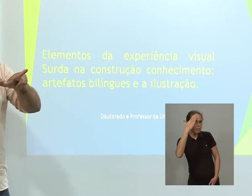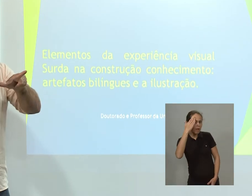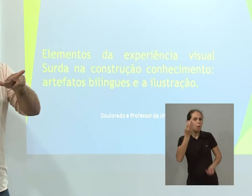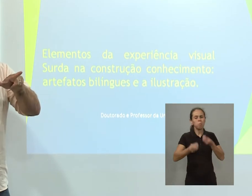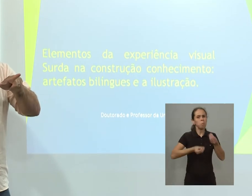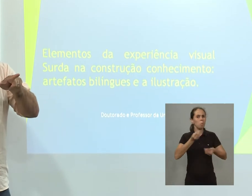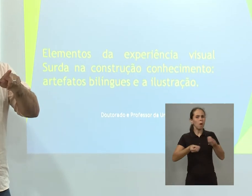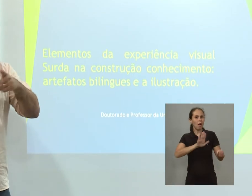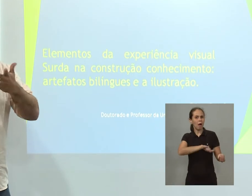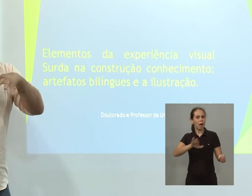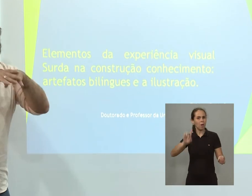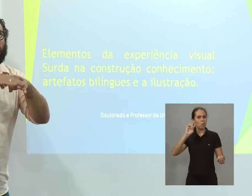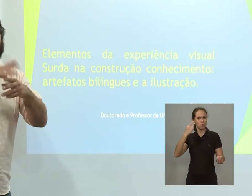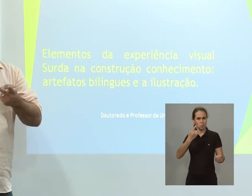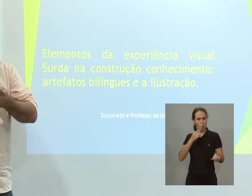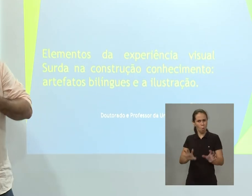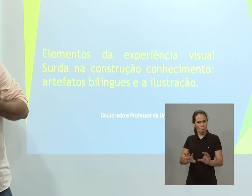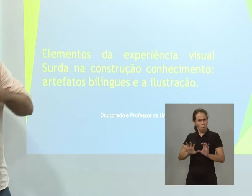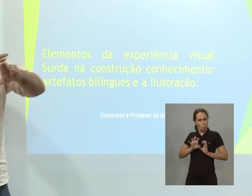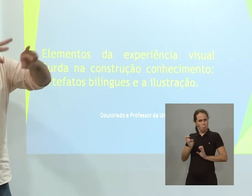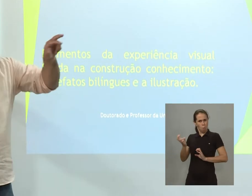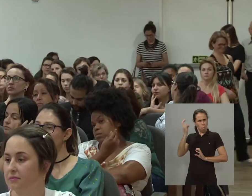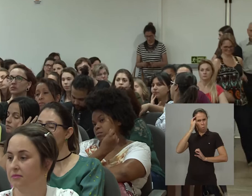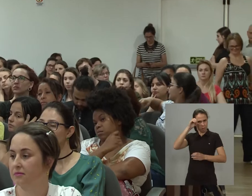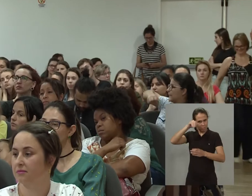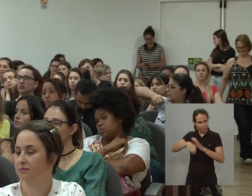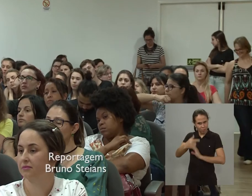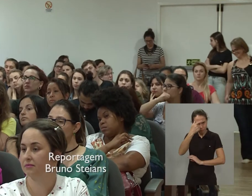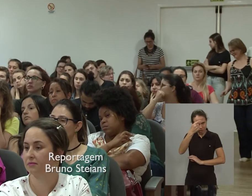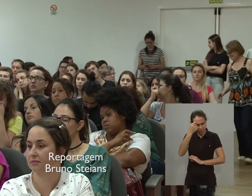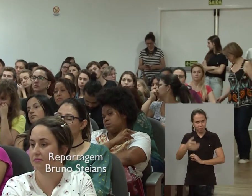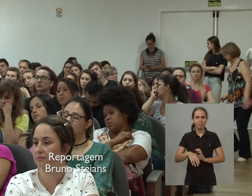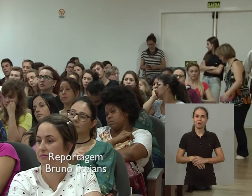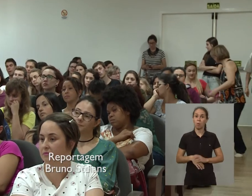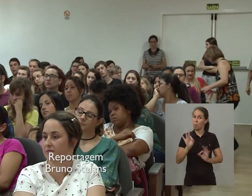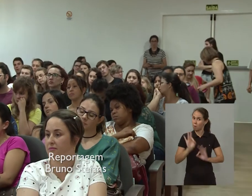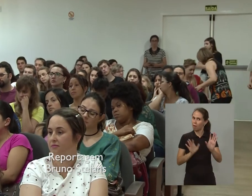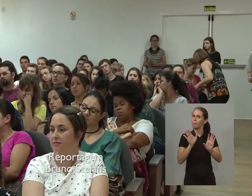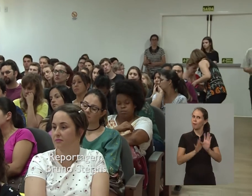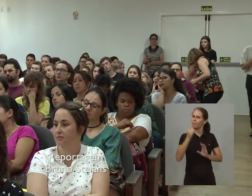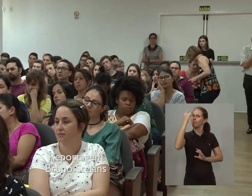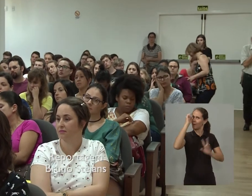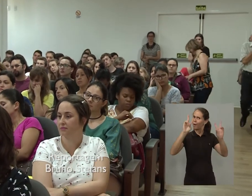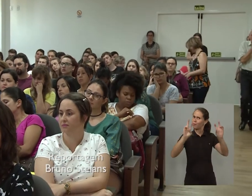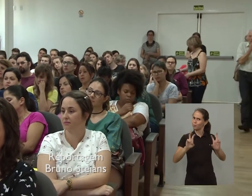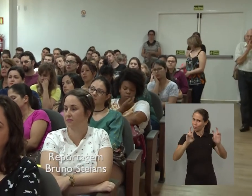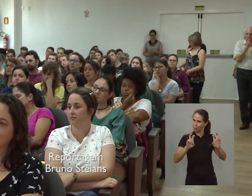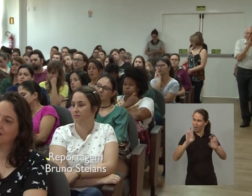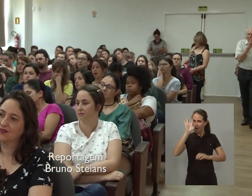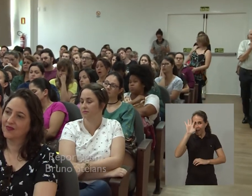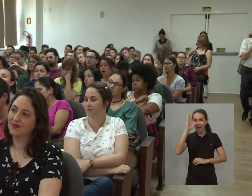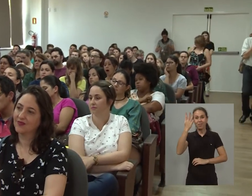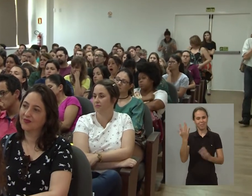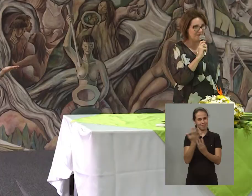Você já se perguntou como os acadêmicos surdos consomem cultura na universidade? Pensando nisso, ocorreu na UFSM a